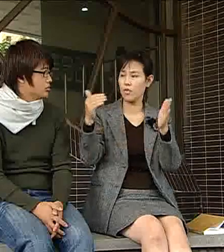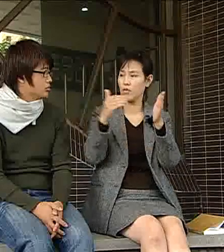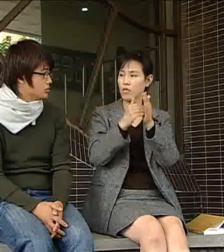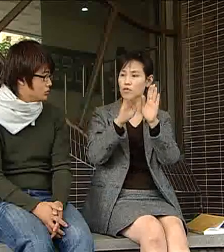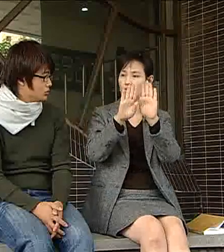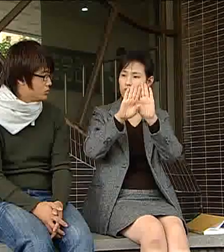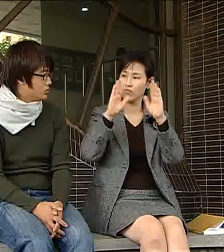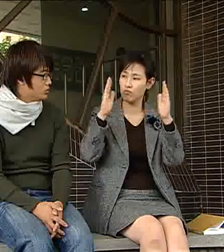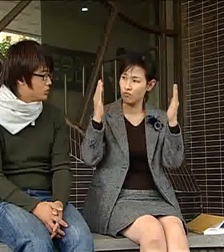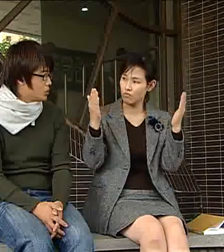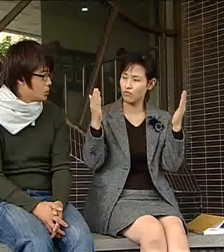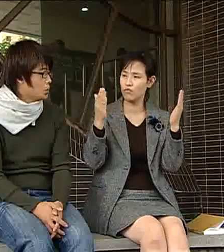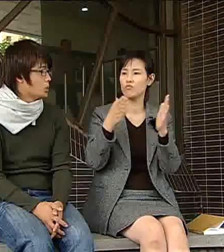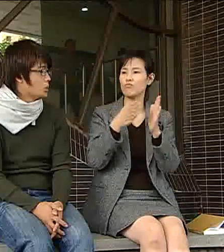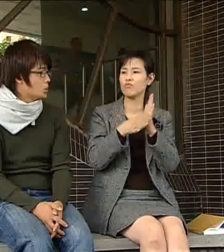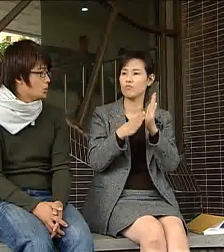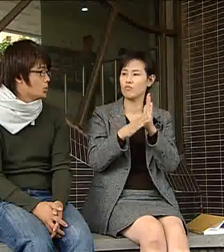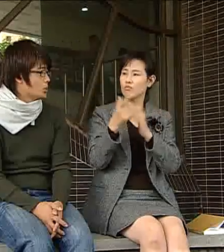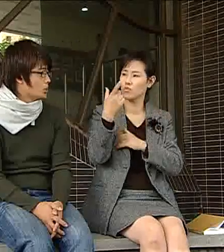새벽까지 문을 열고 물건도